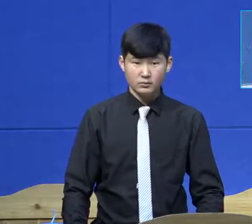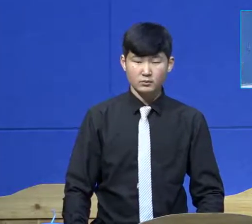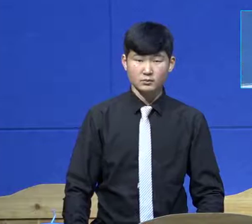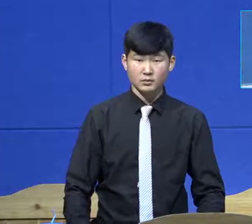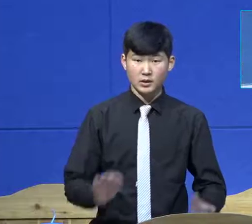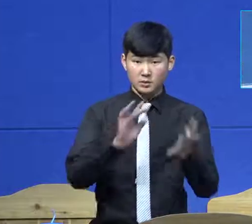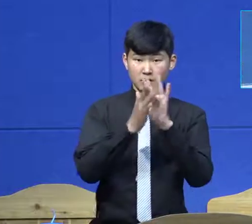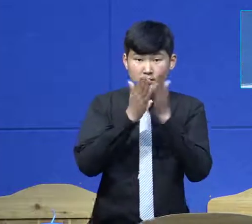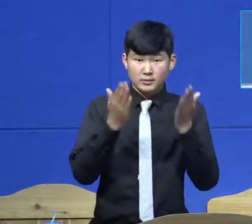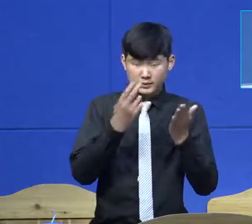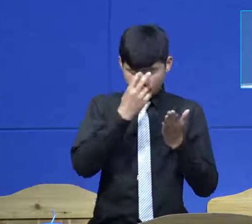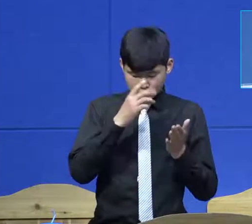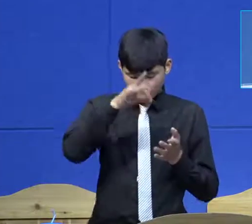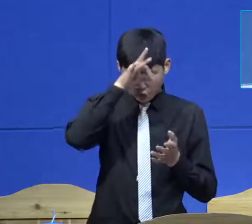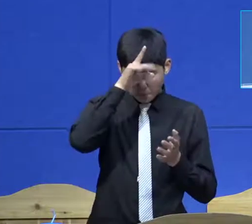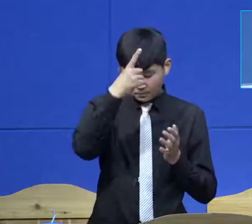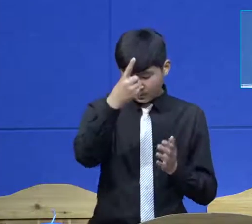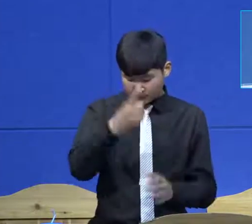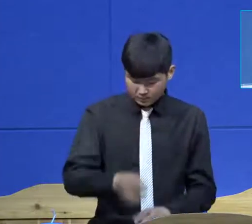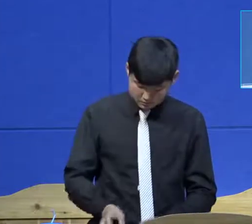За, Библиэс хамтаа харцгаая. Ром 1.